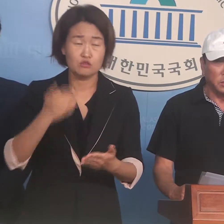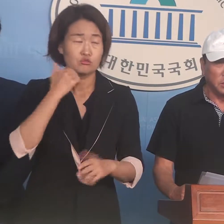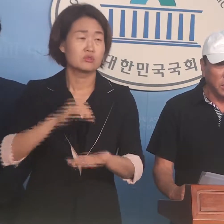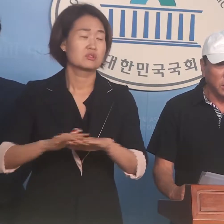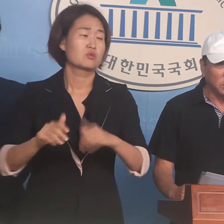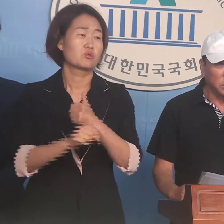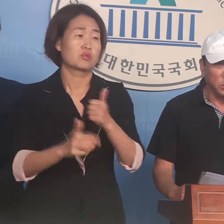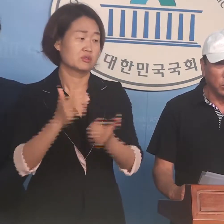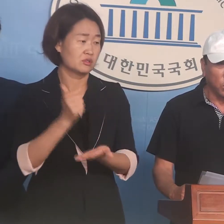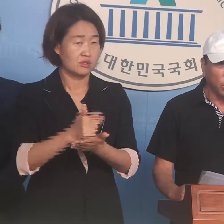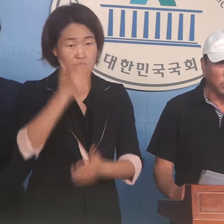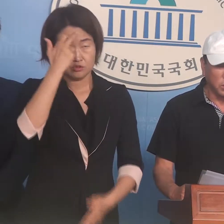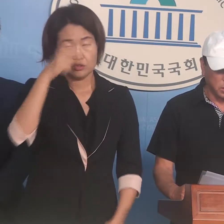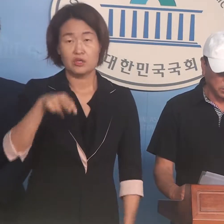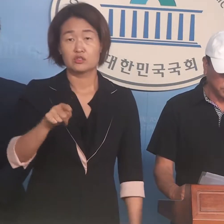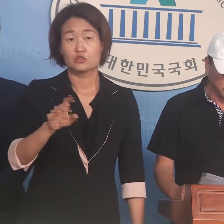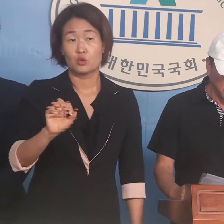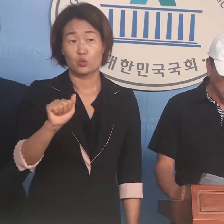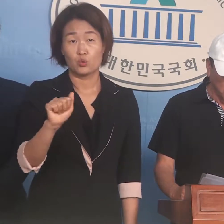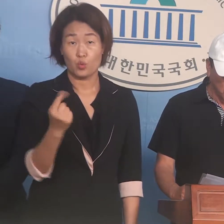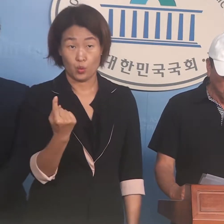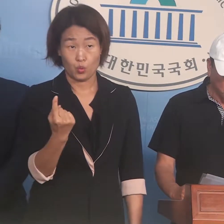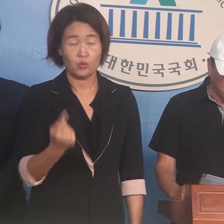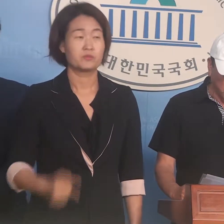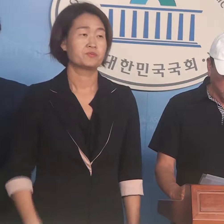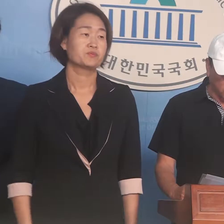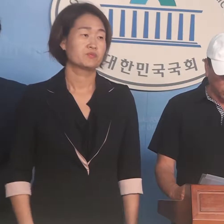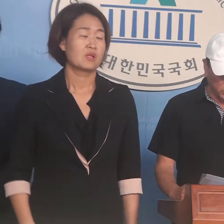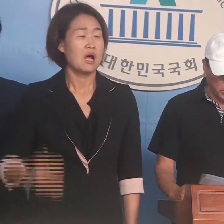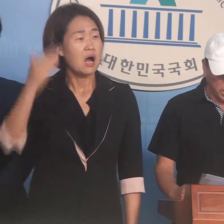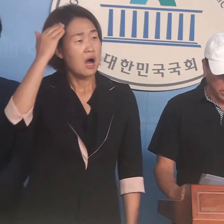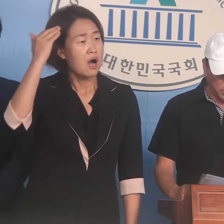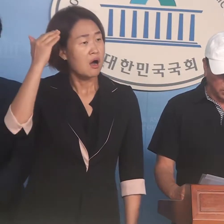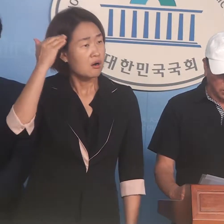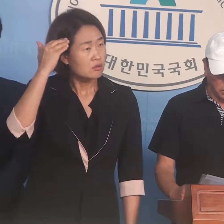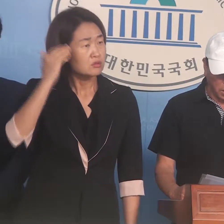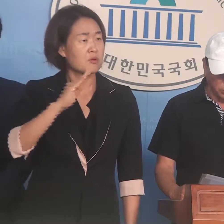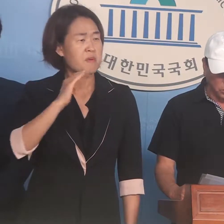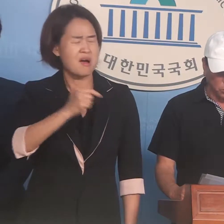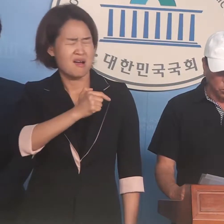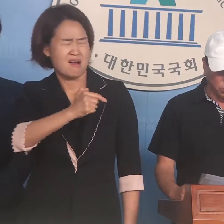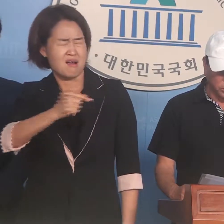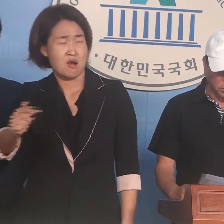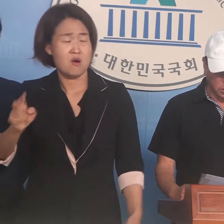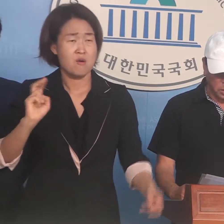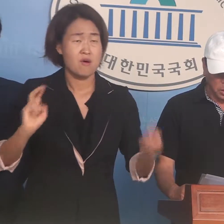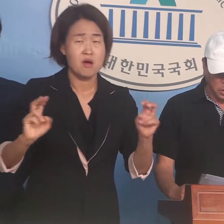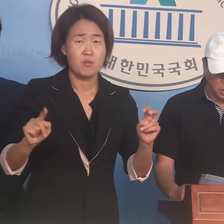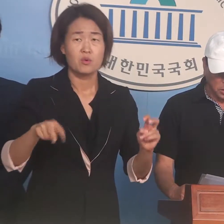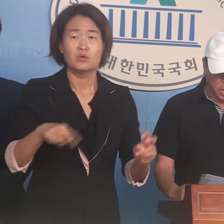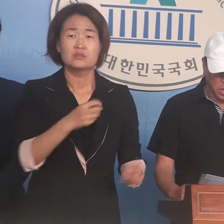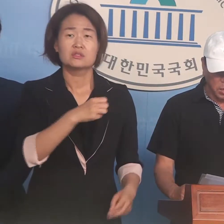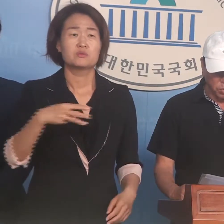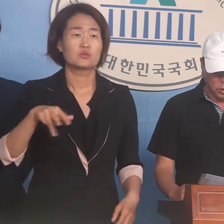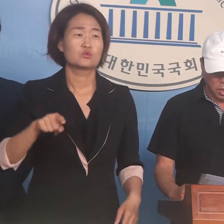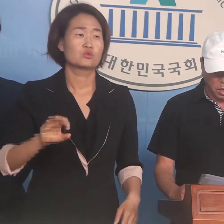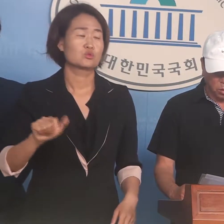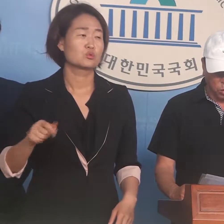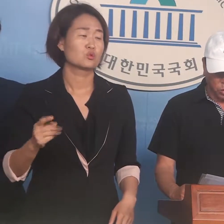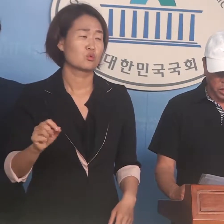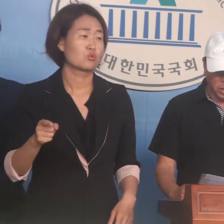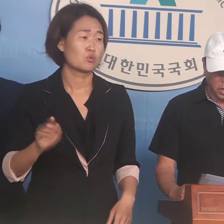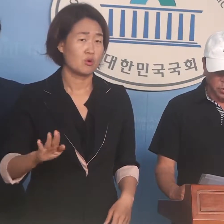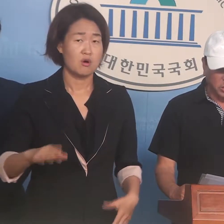위원장 최성호입니다. 우리나라 굴지 대기업인 삼성중공업은 사내